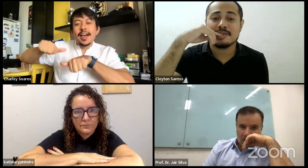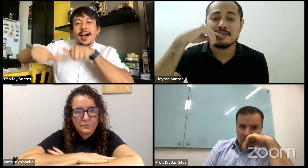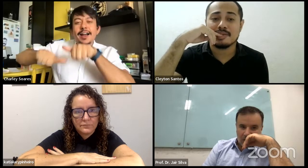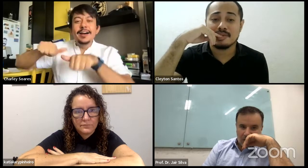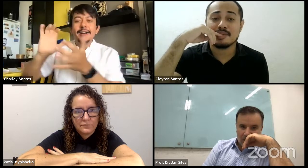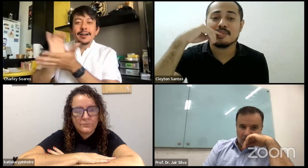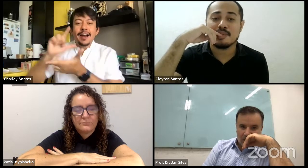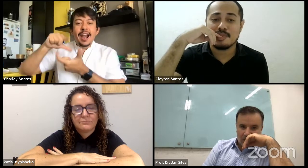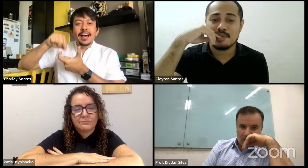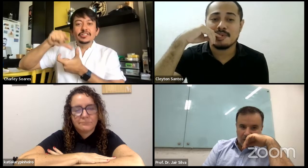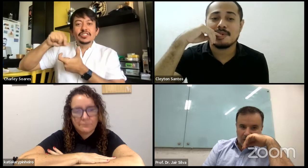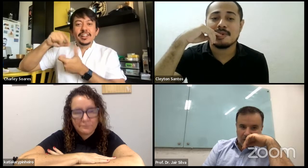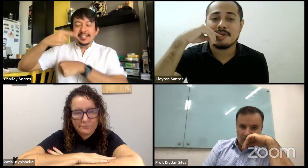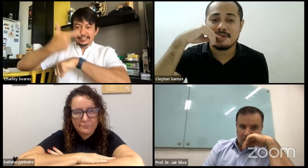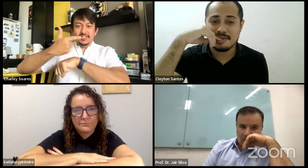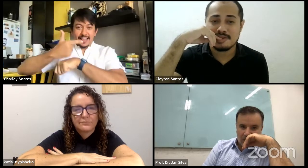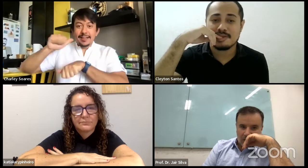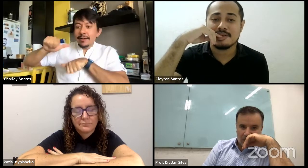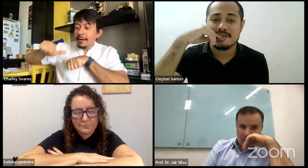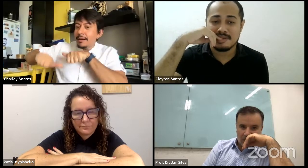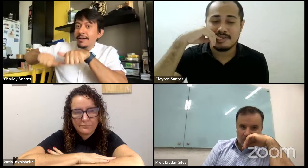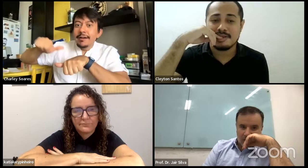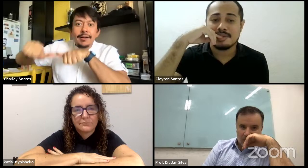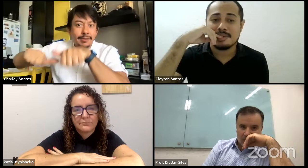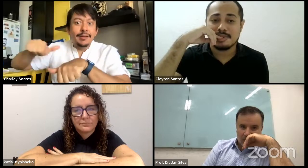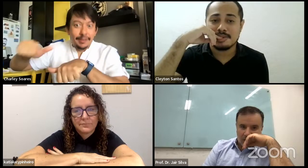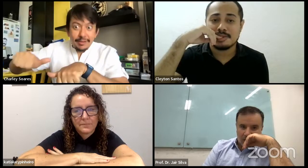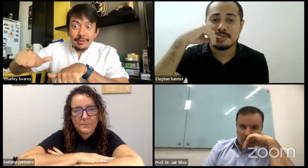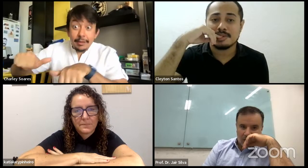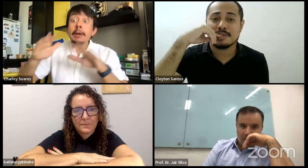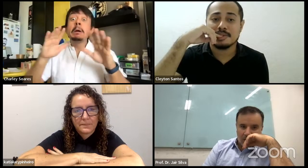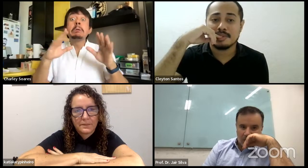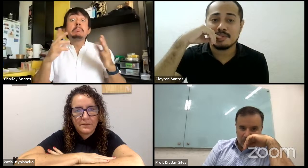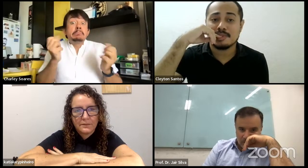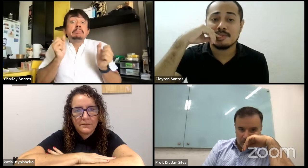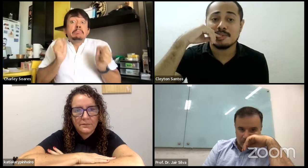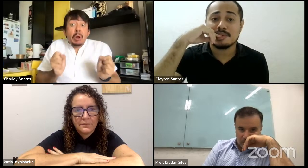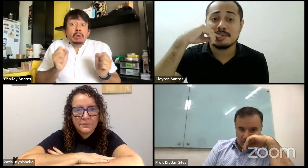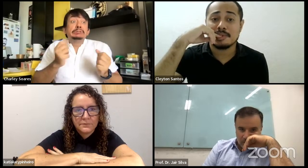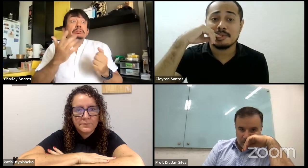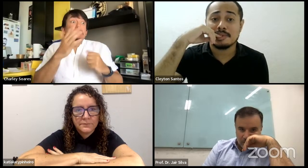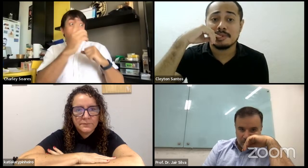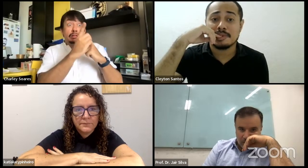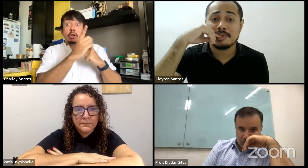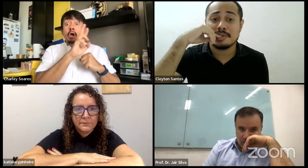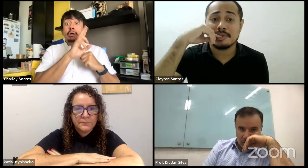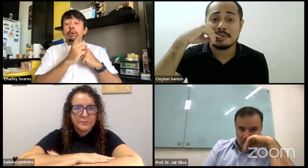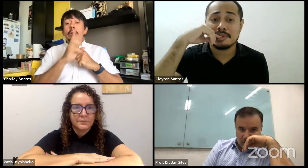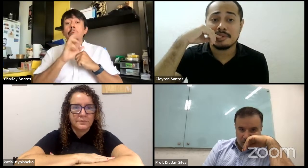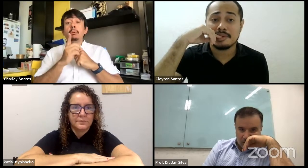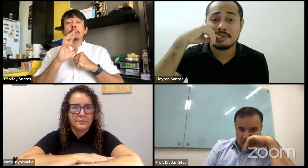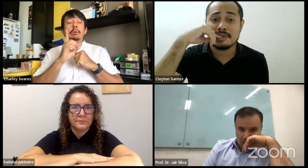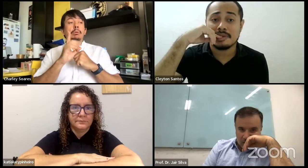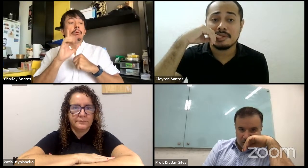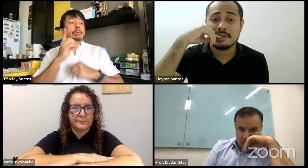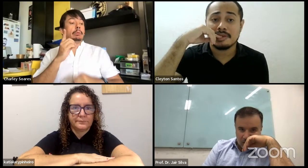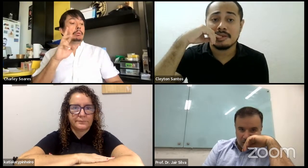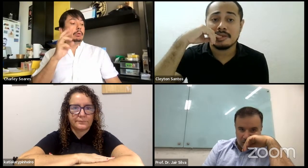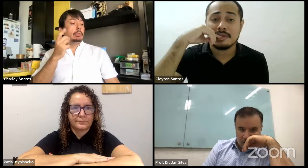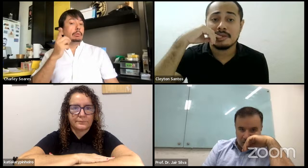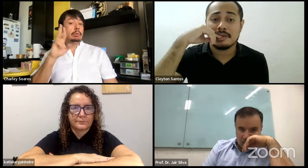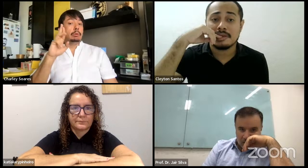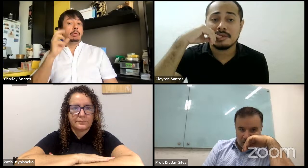sinal de história, né? E existe essa questão de metodologia, do que vai